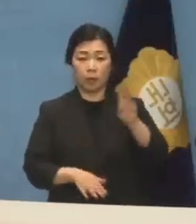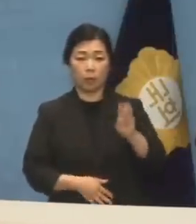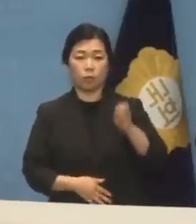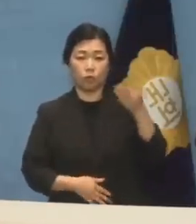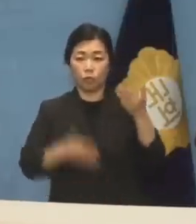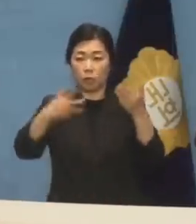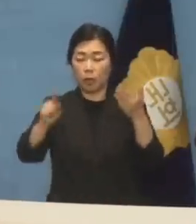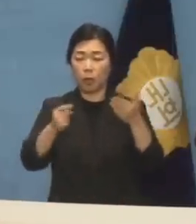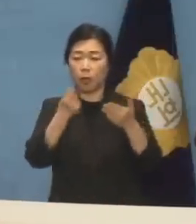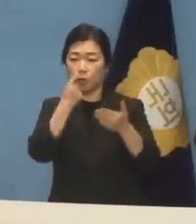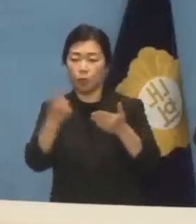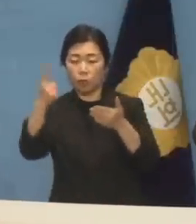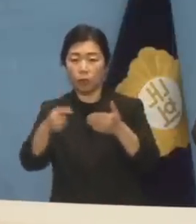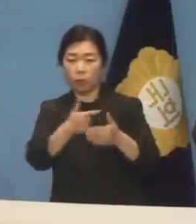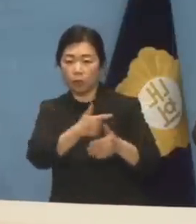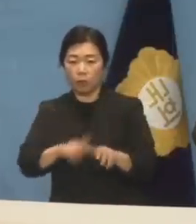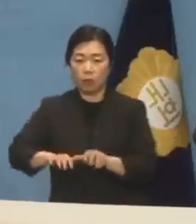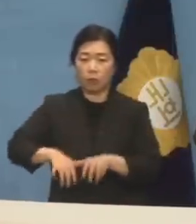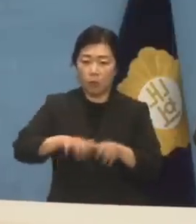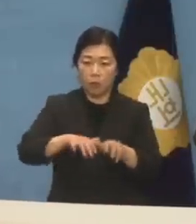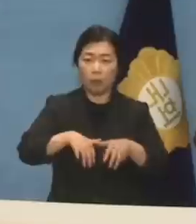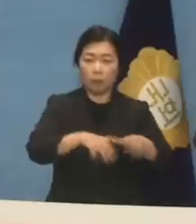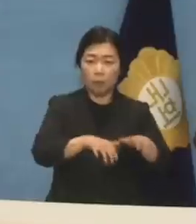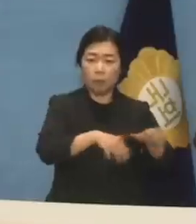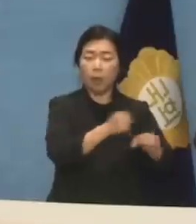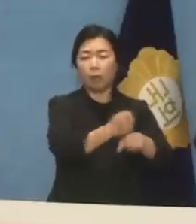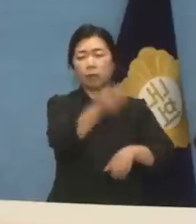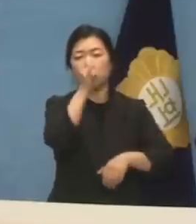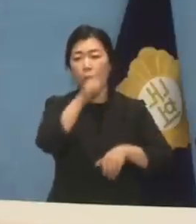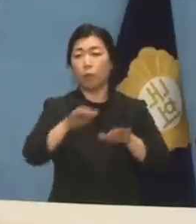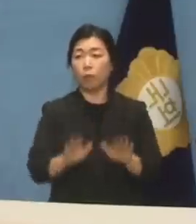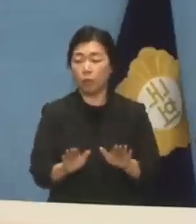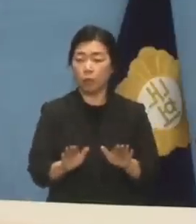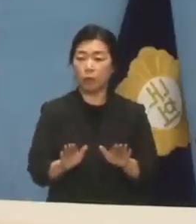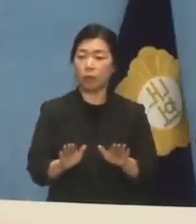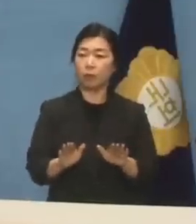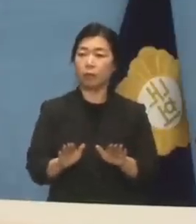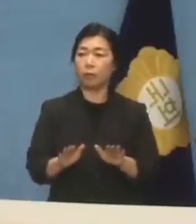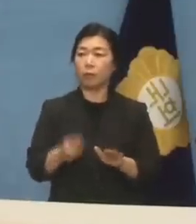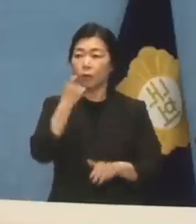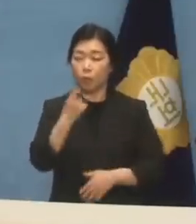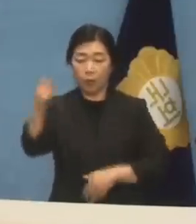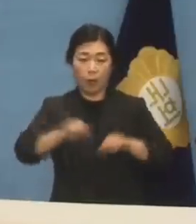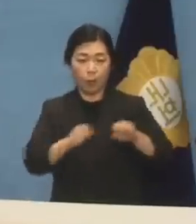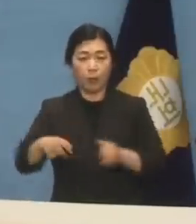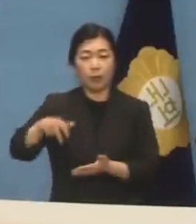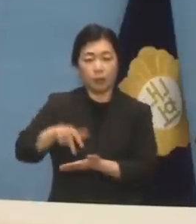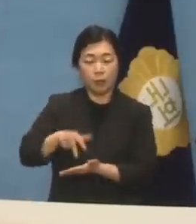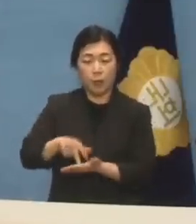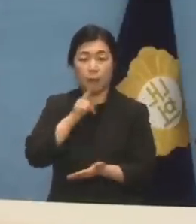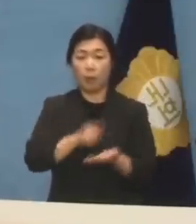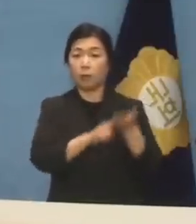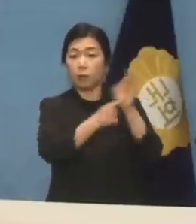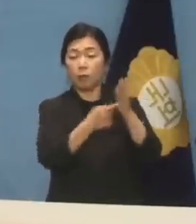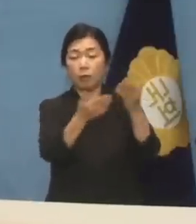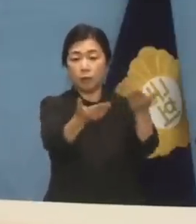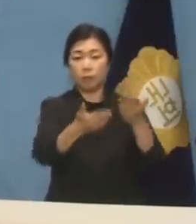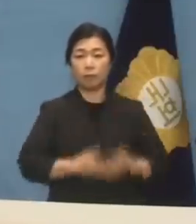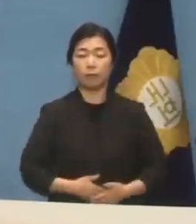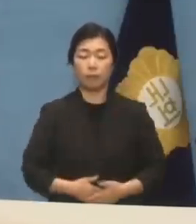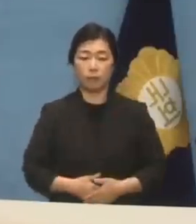촛불대행진으로 이어집니다. 자, 오늘 윤석열 취임 1주년을 맞아서 저희 촛불행동의 입장을